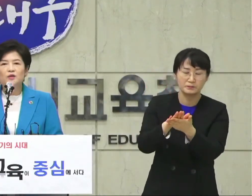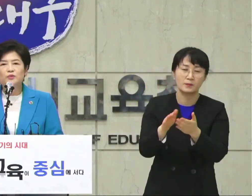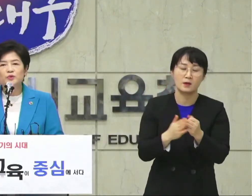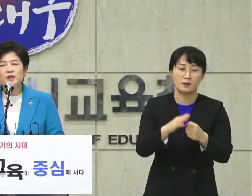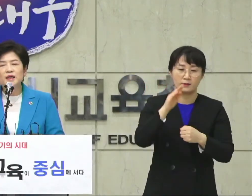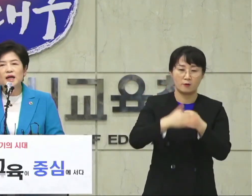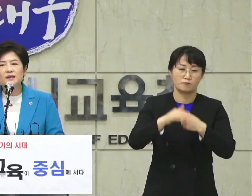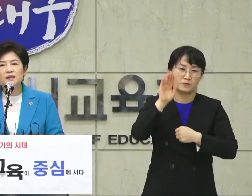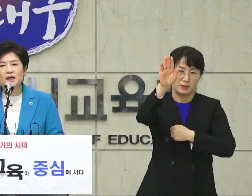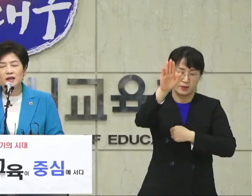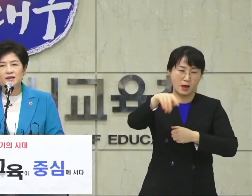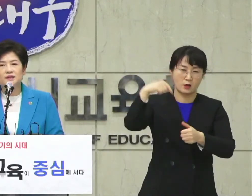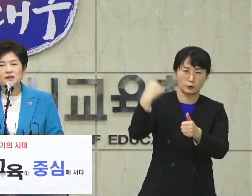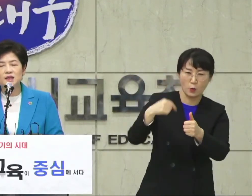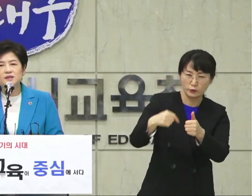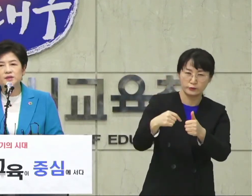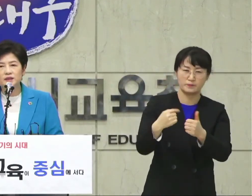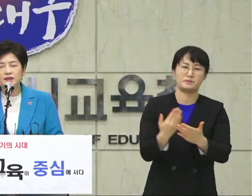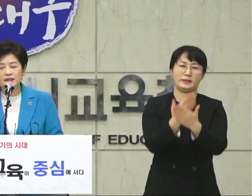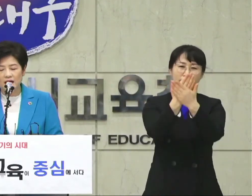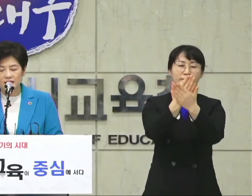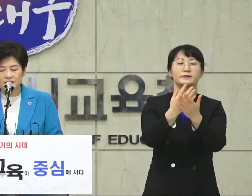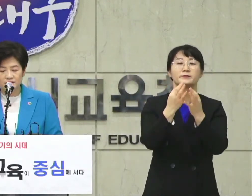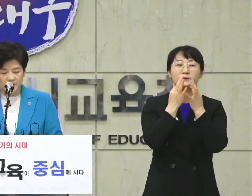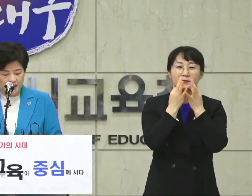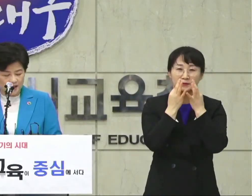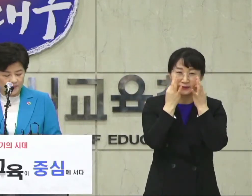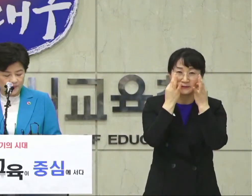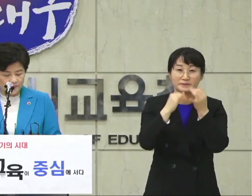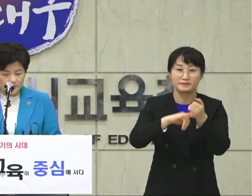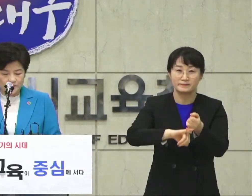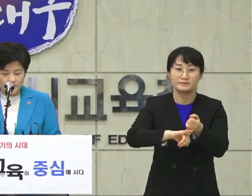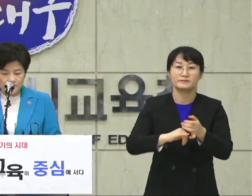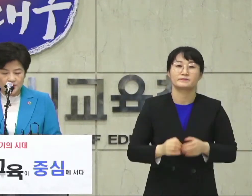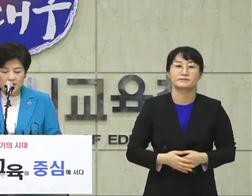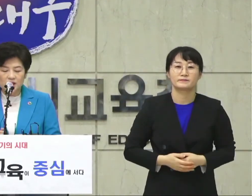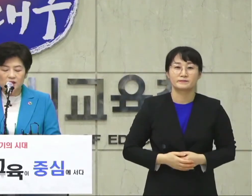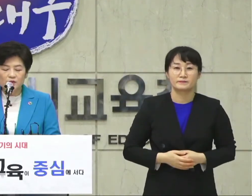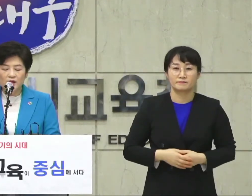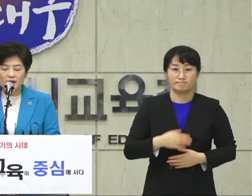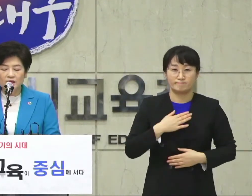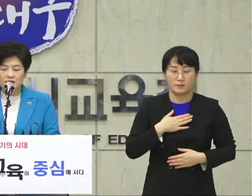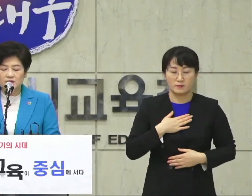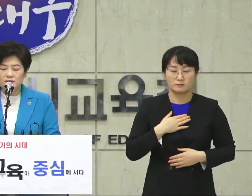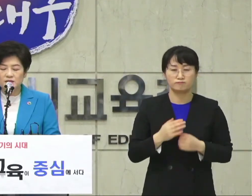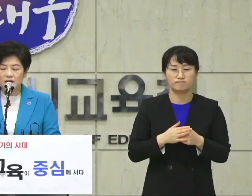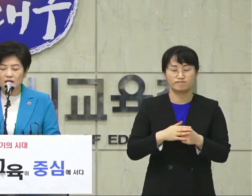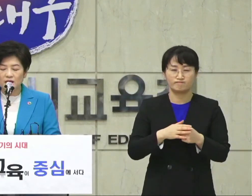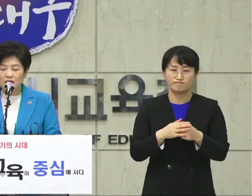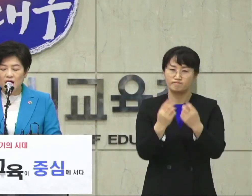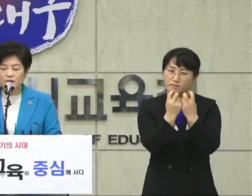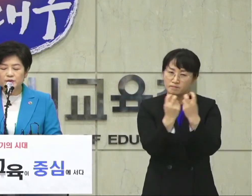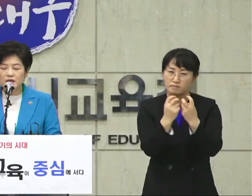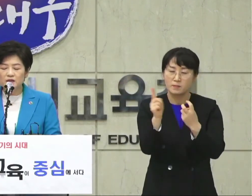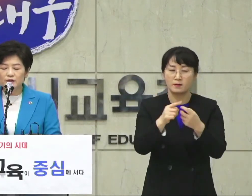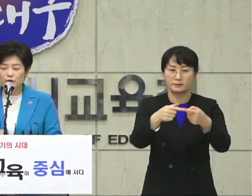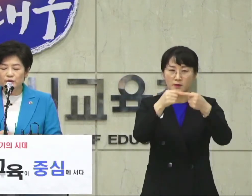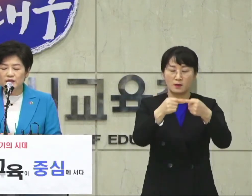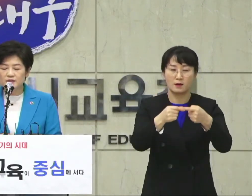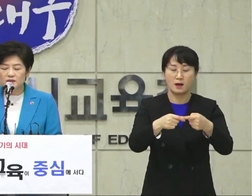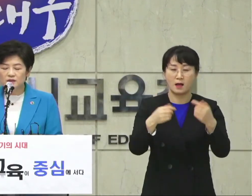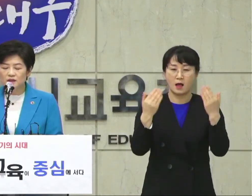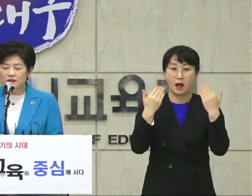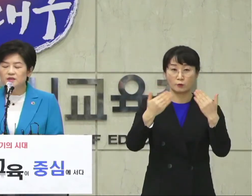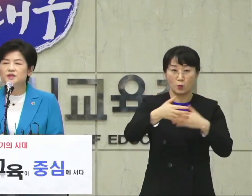교육을 굳건히 하는 데 최선을 다하겠습니다. 저는 이를 위해 첫째,